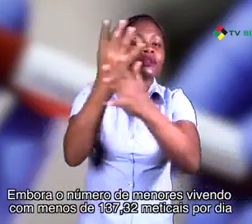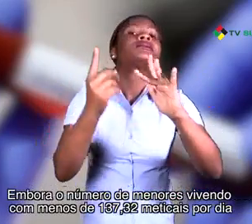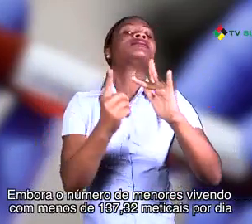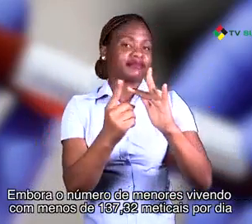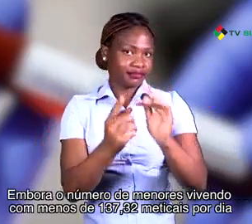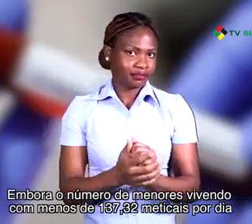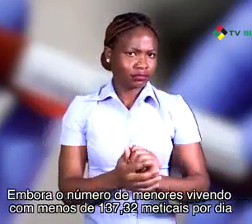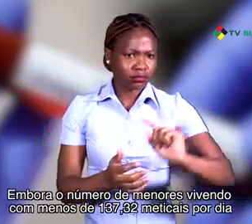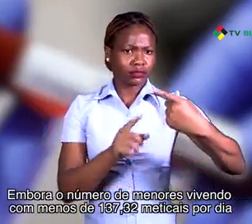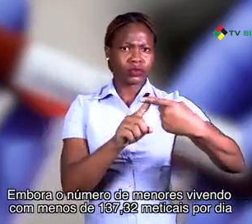vivendo com menos de